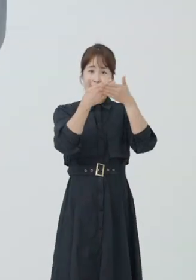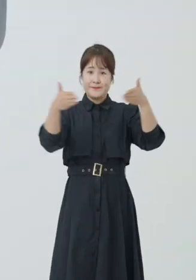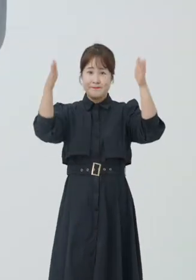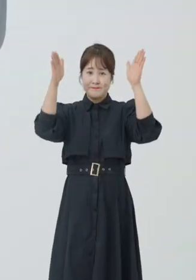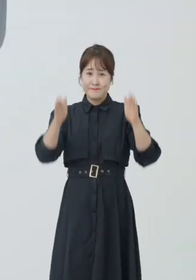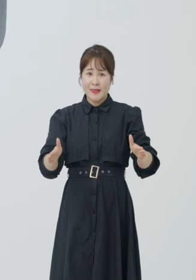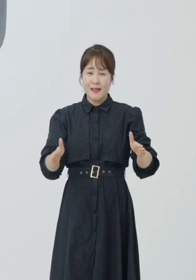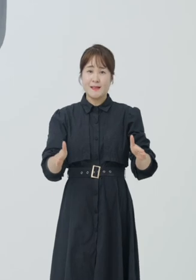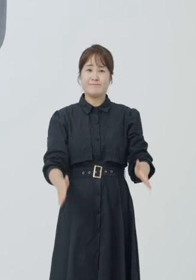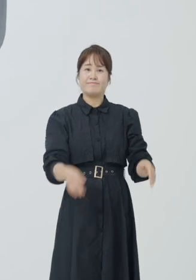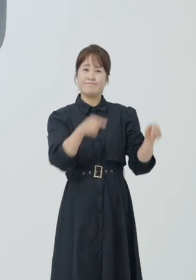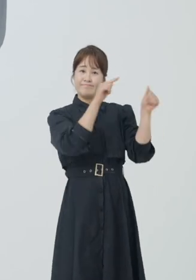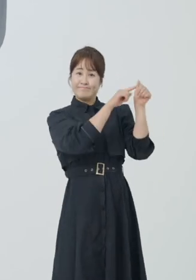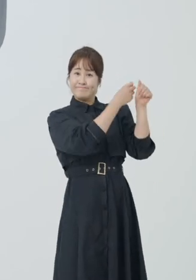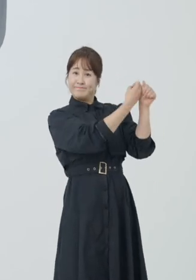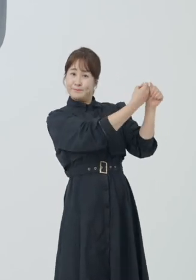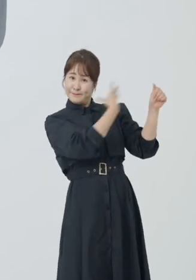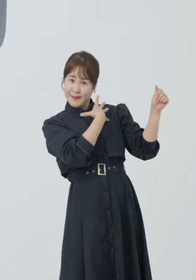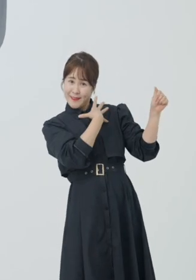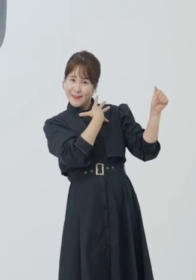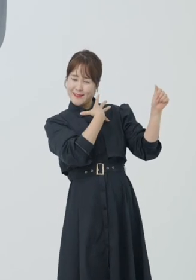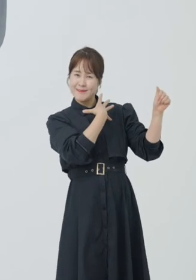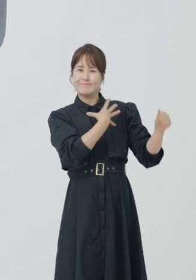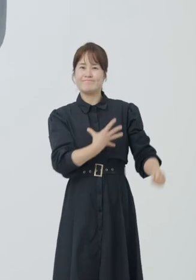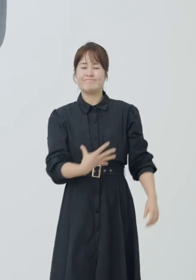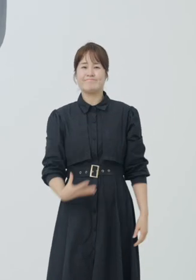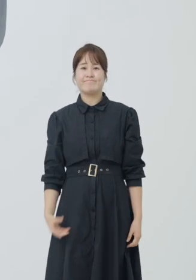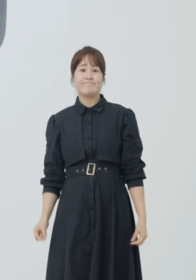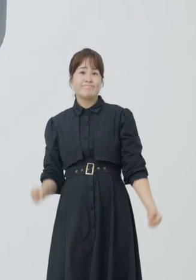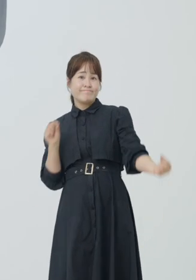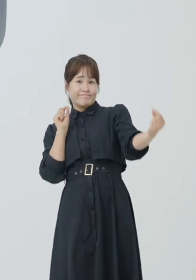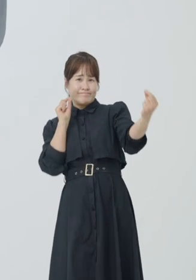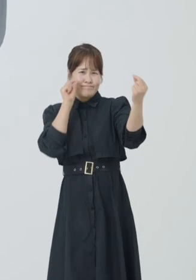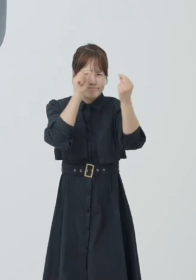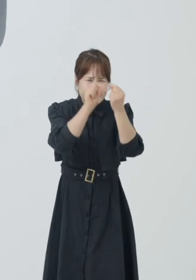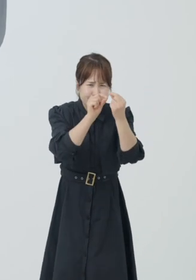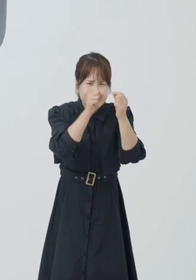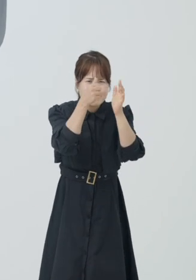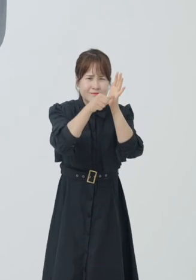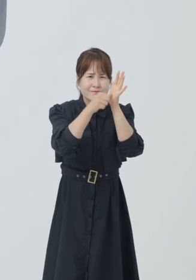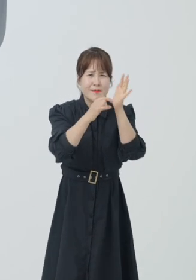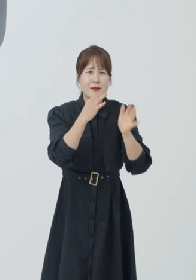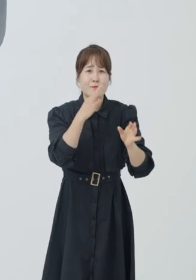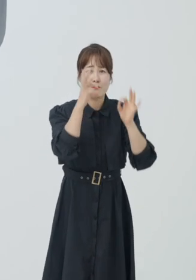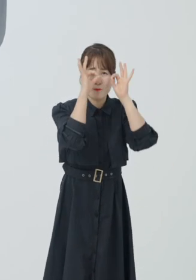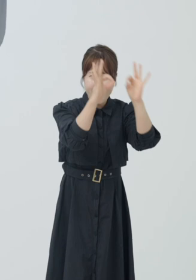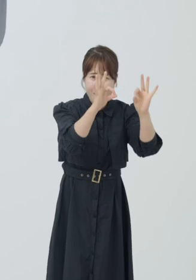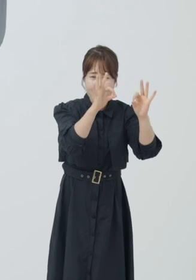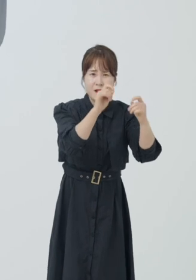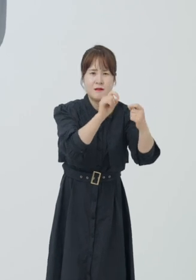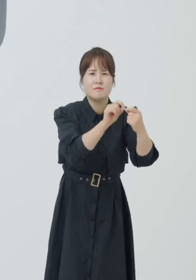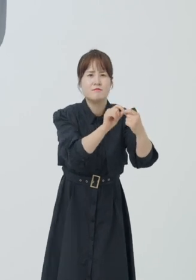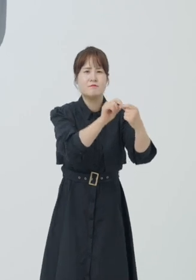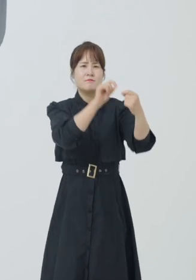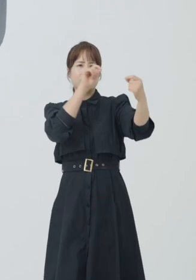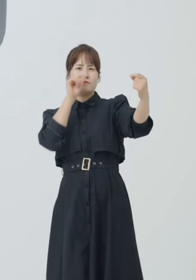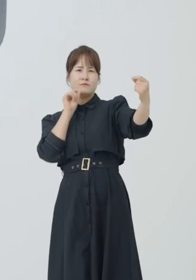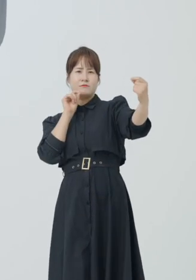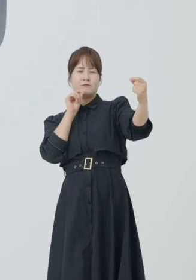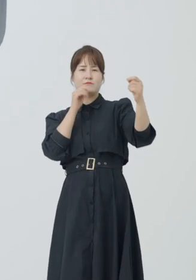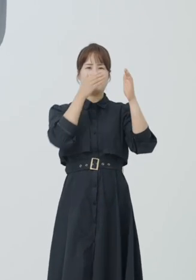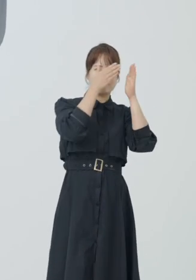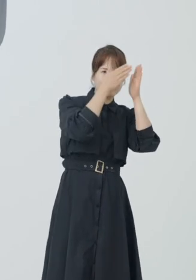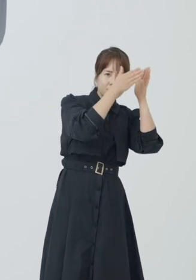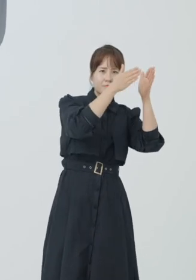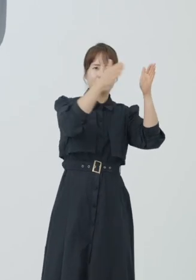8번째 방입니다. 이유환은 이렇게 말합니다. 다가가 보면 물질의 상태이고 멀리